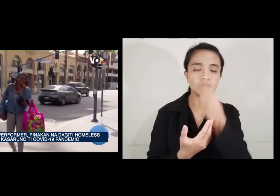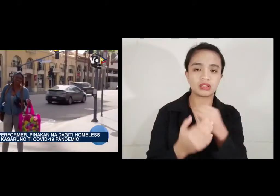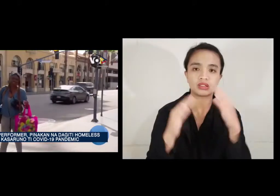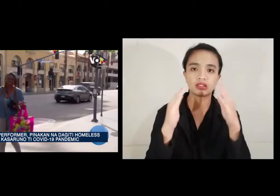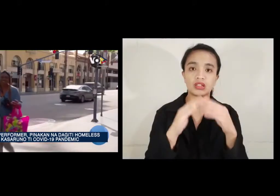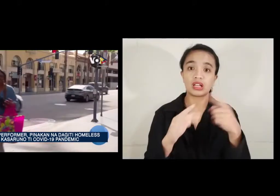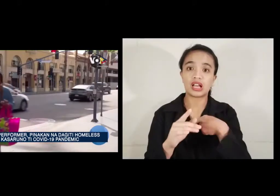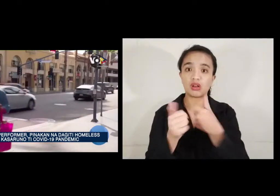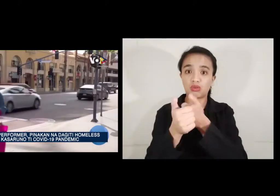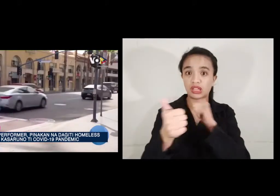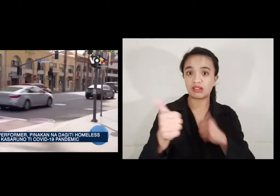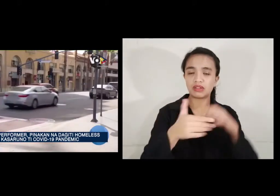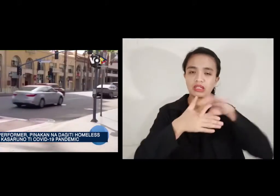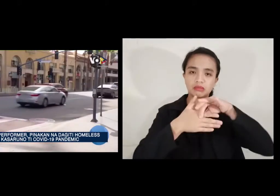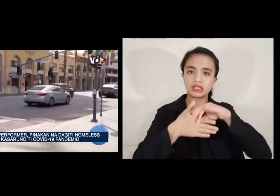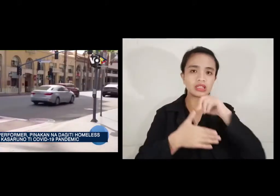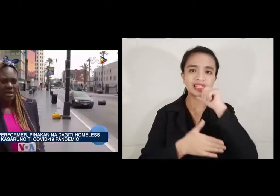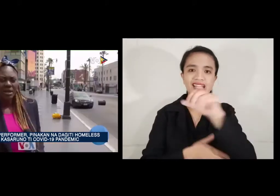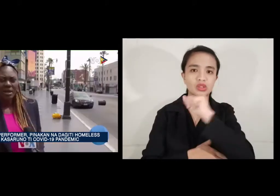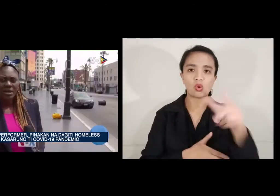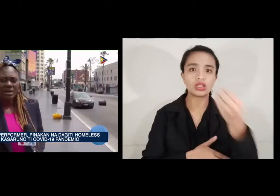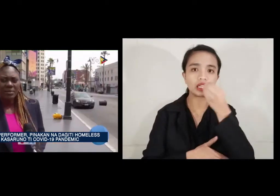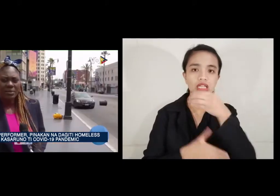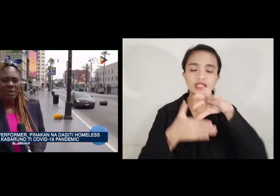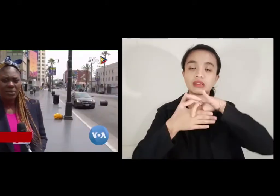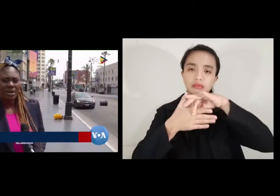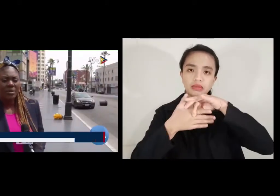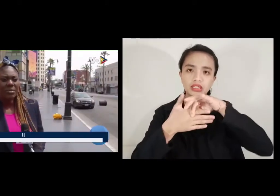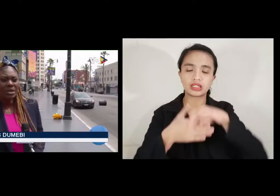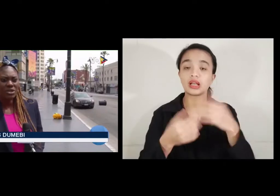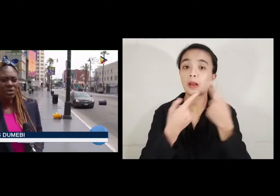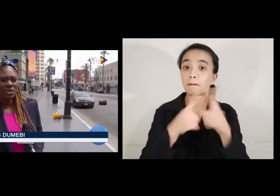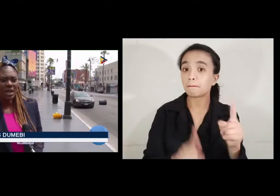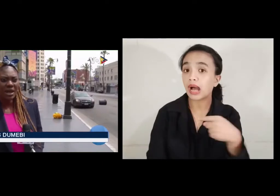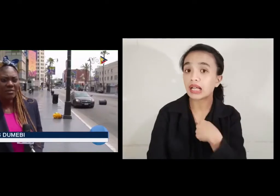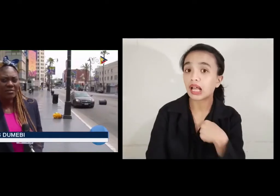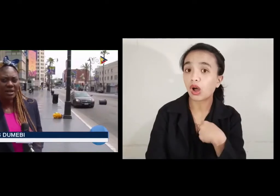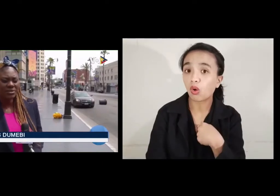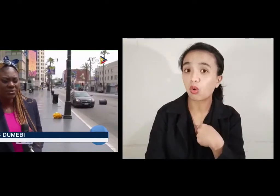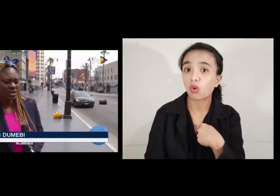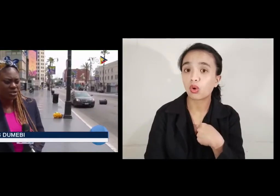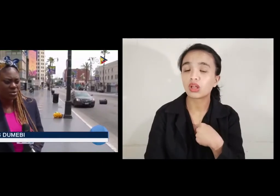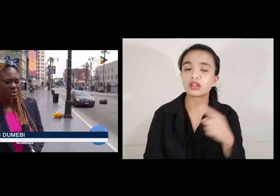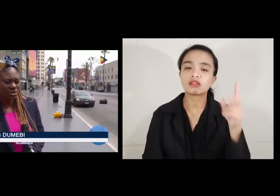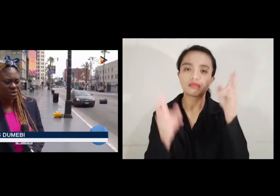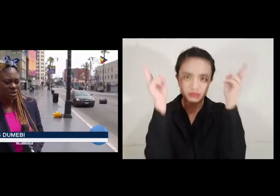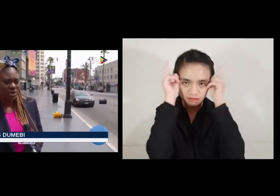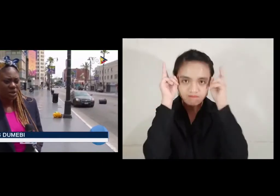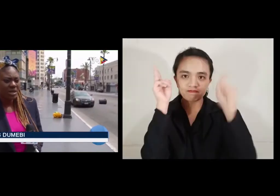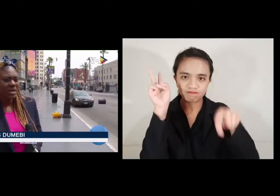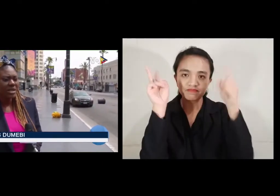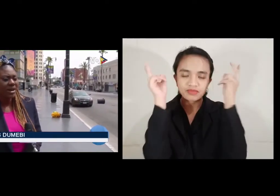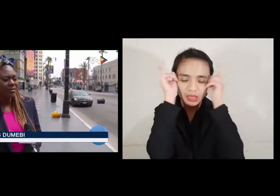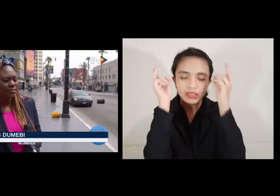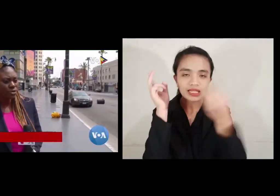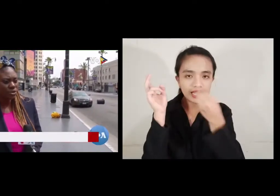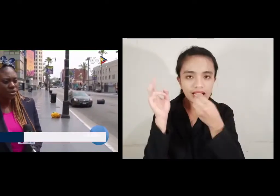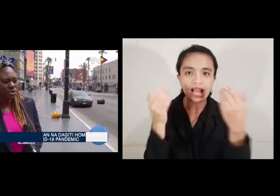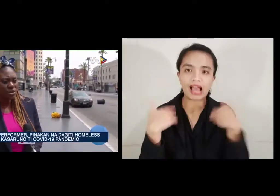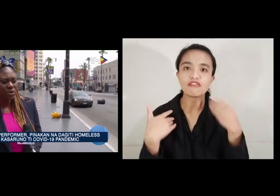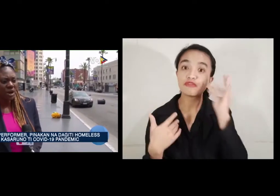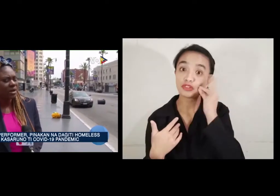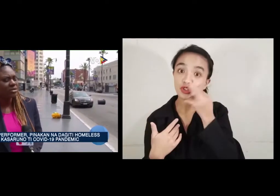avoid meat because not everyone eats meat. But I make sure they have like the vegetables and then they